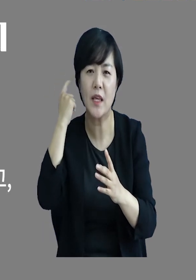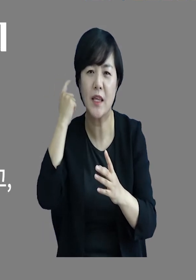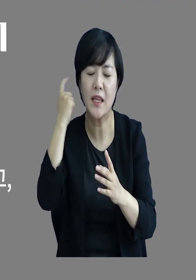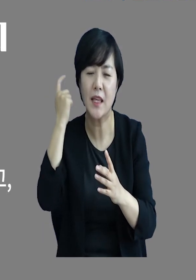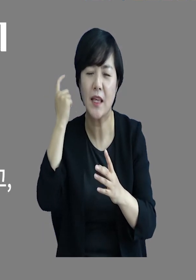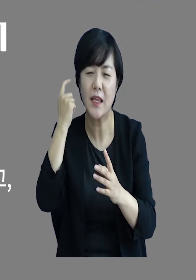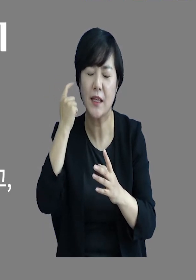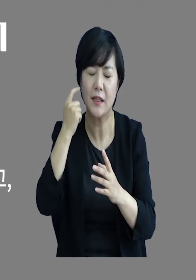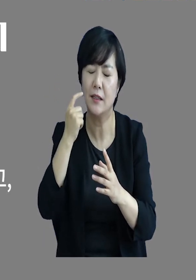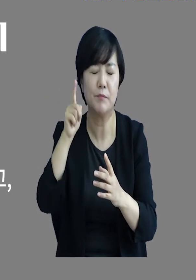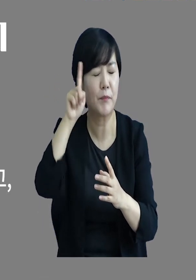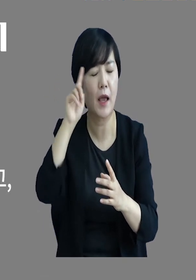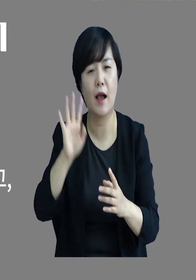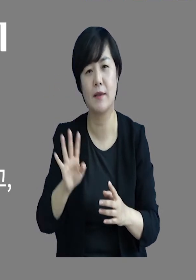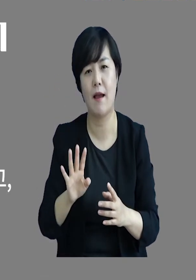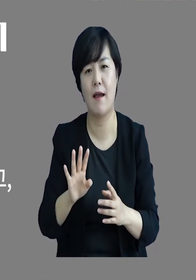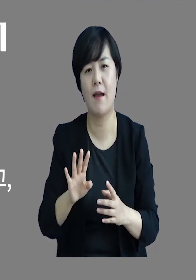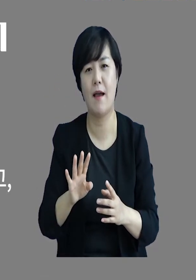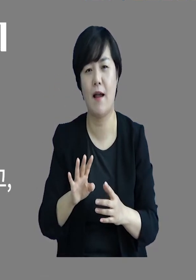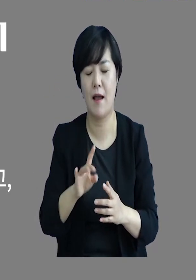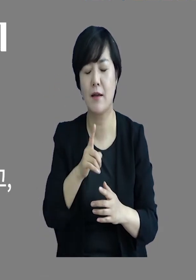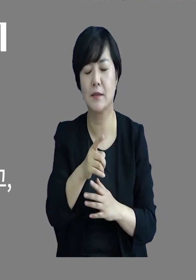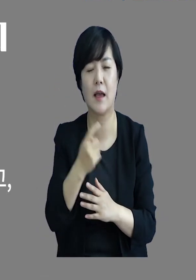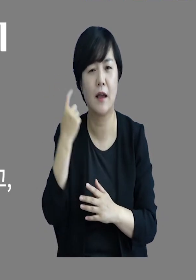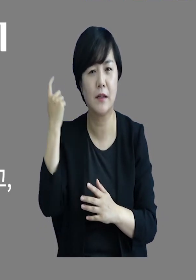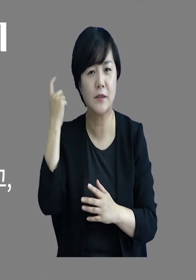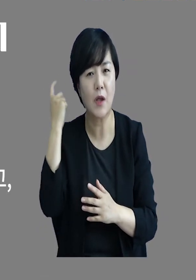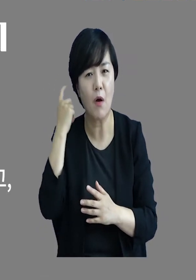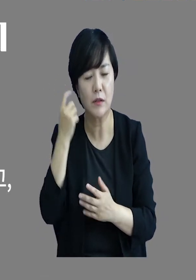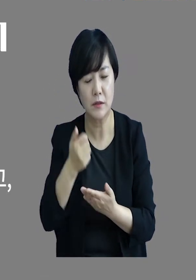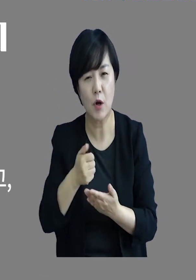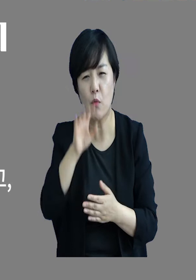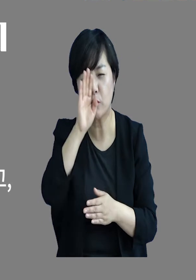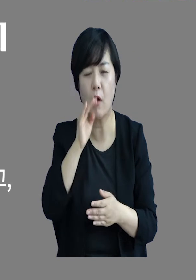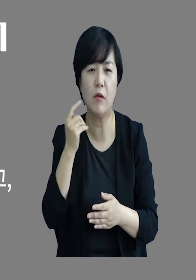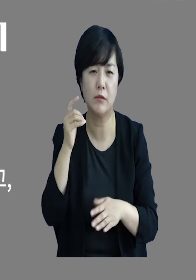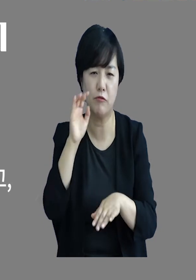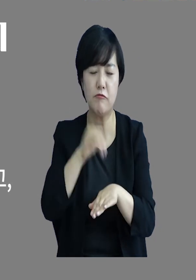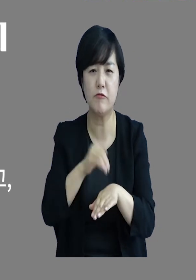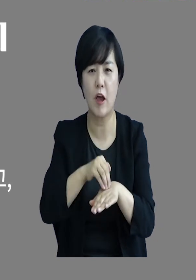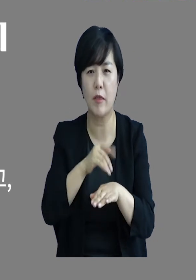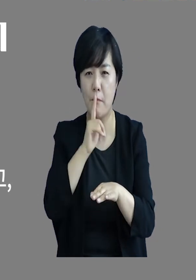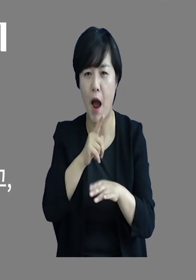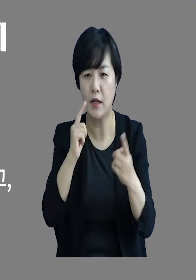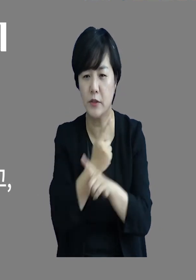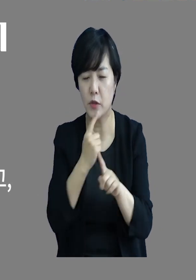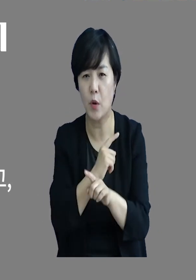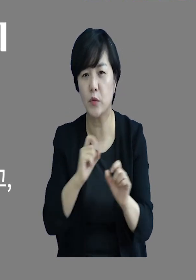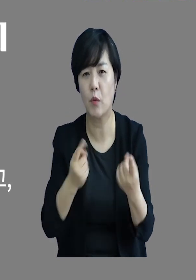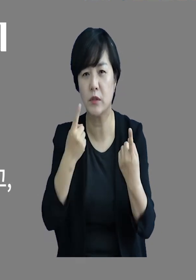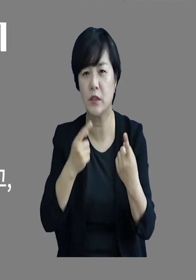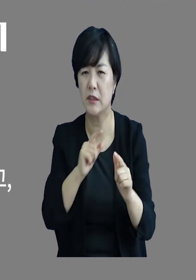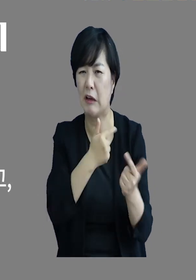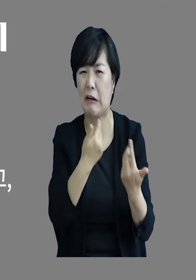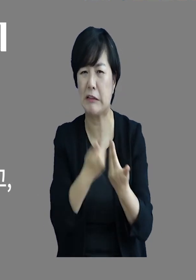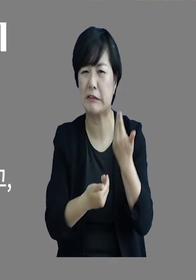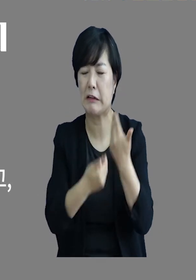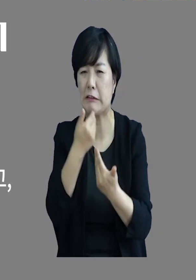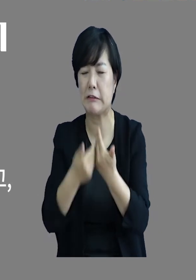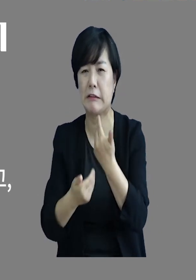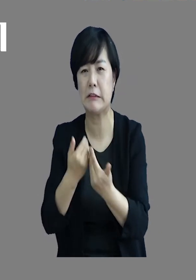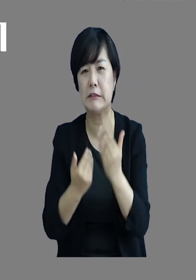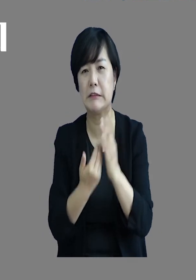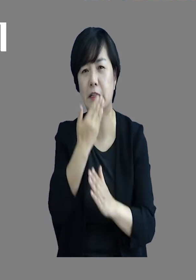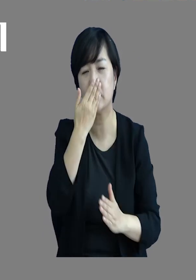주지는 않습니다. 수술 후에는 청능 훈련과 언어 치료가 동반되어야 하고 여러 가지 부작용이 생기기도